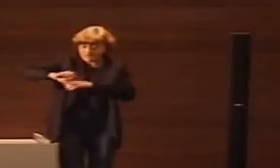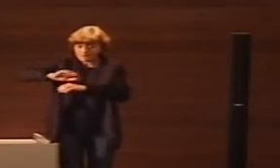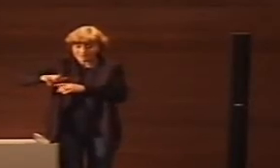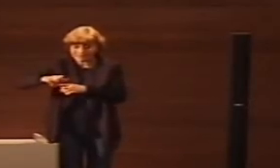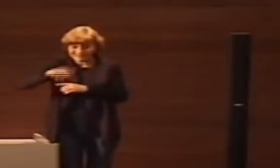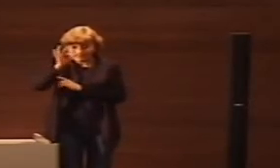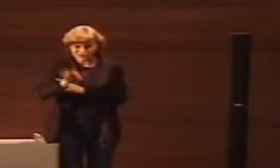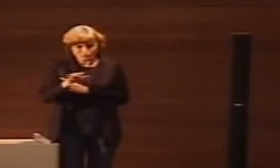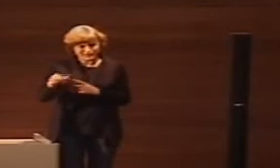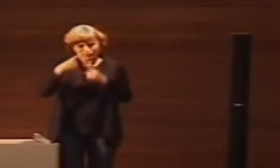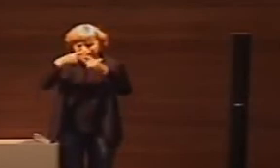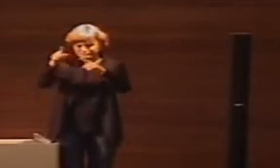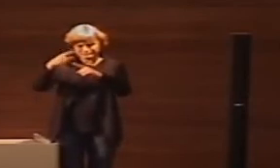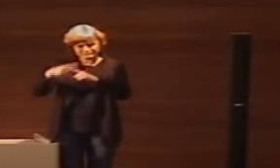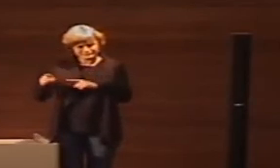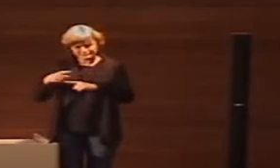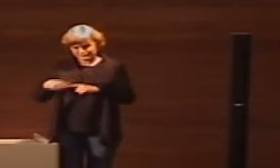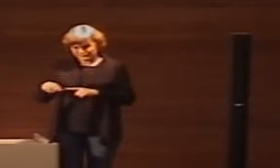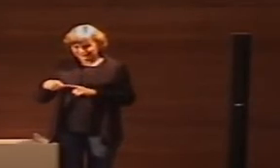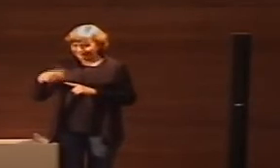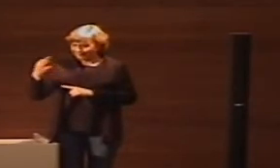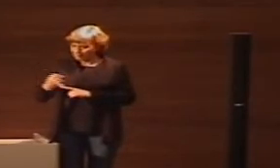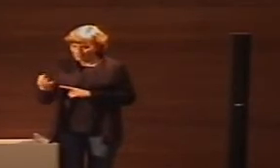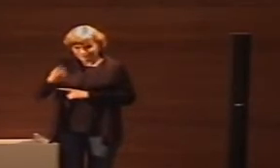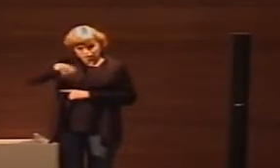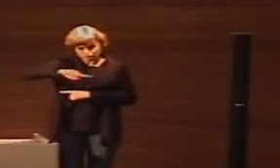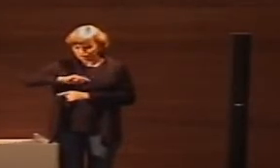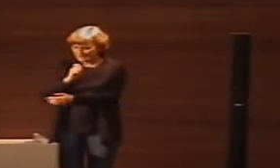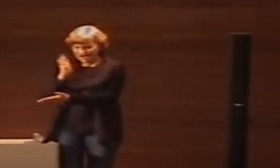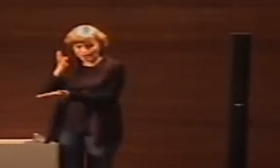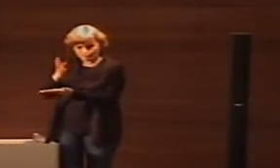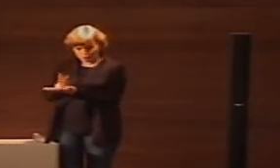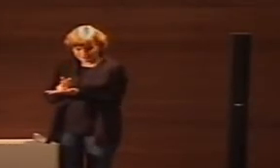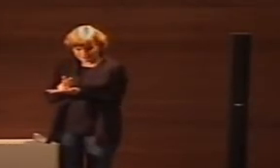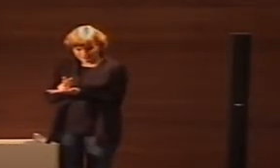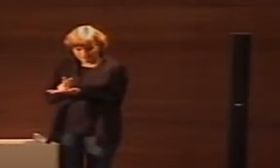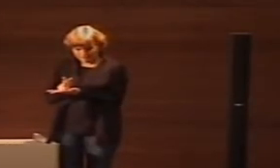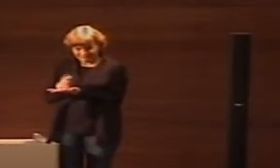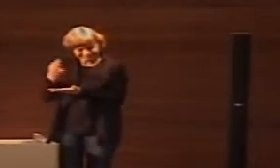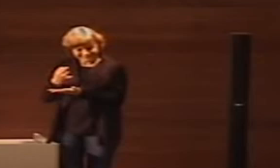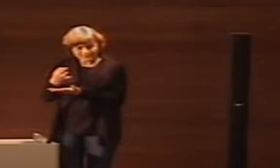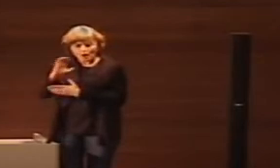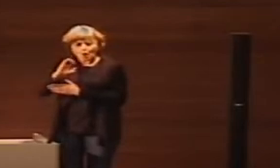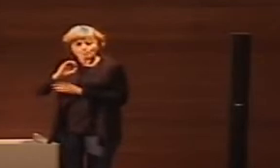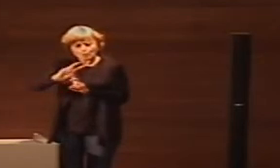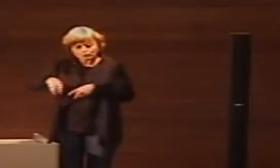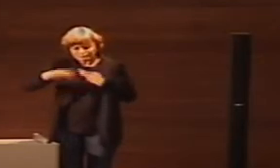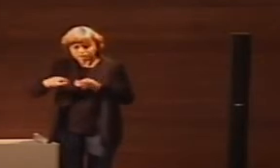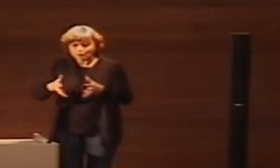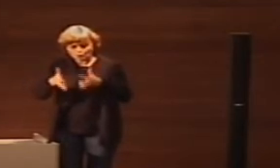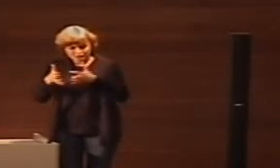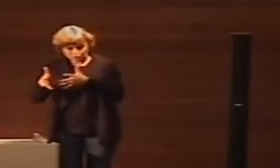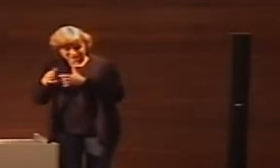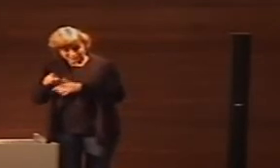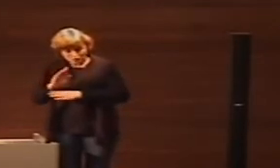importante optar por los sistemas más eficientes y poner el foco en la fracción orgánica, que es la que nos va a facilitar también que el resto de fracciones